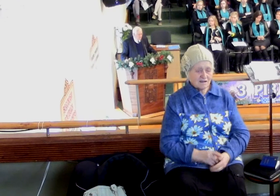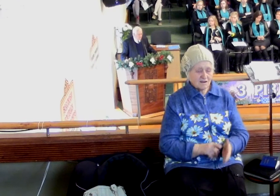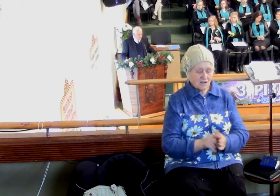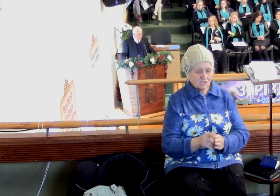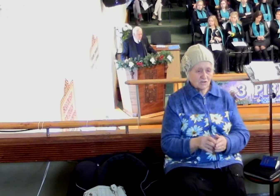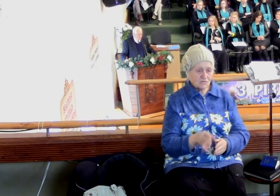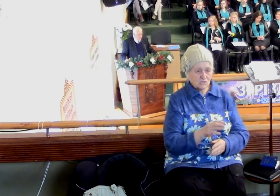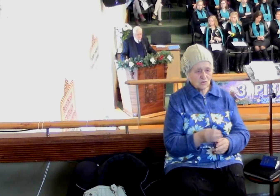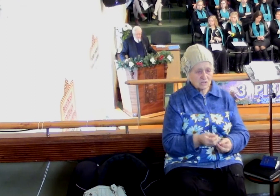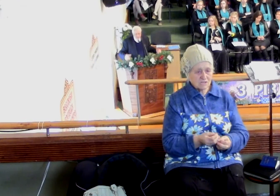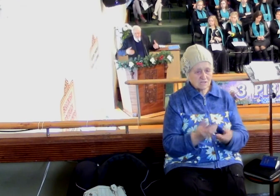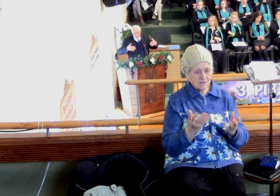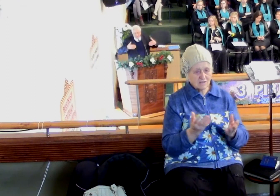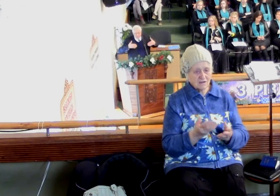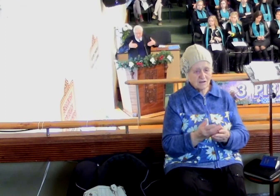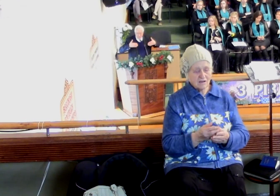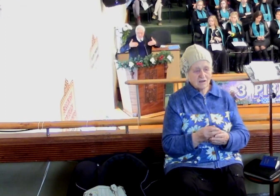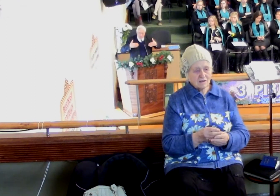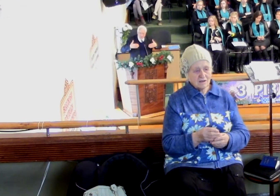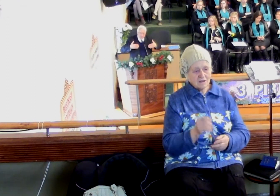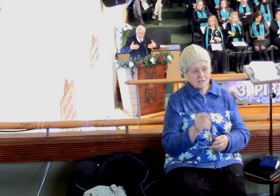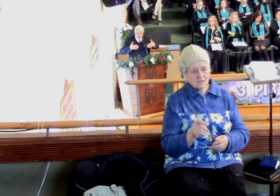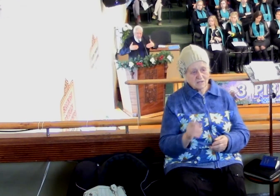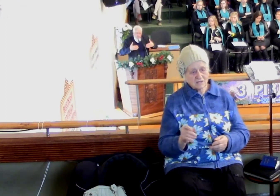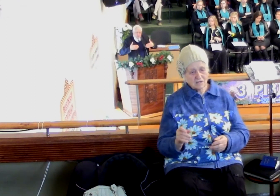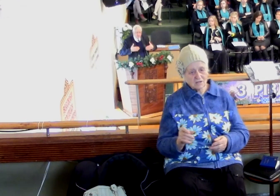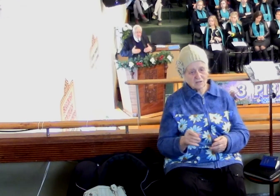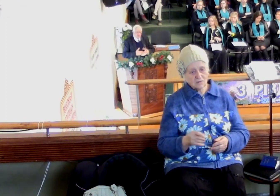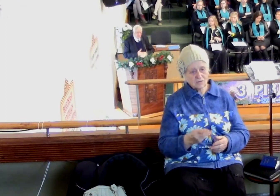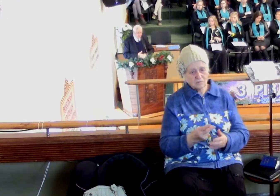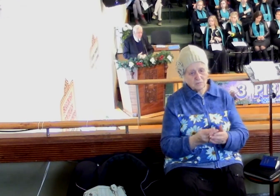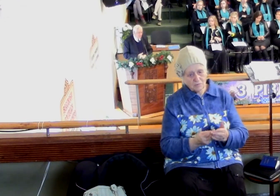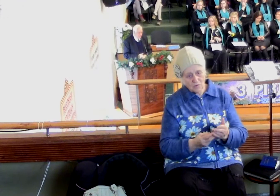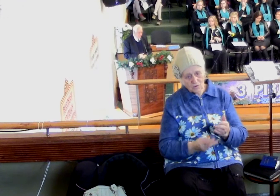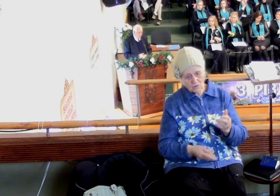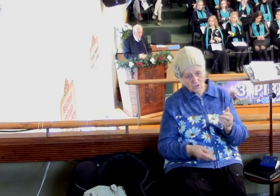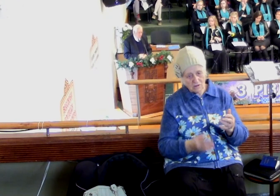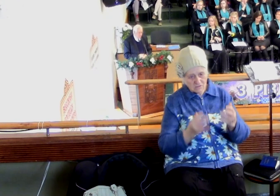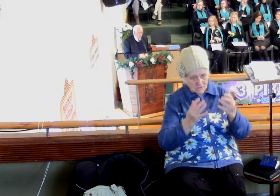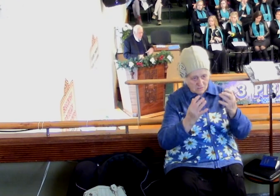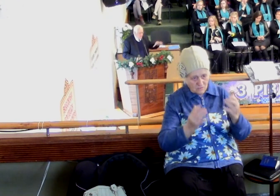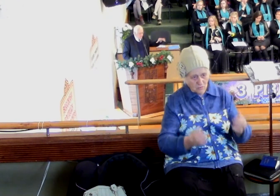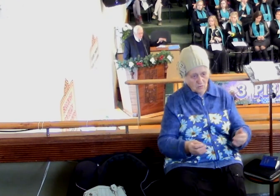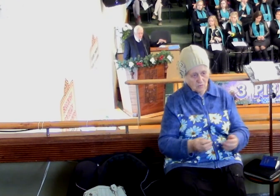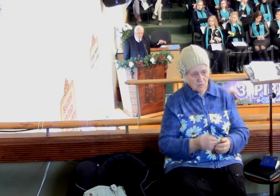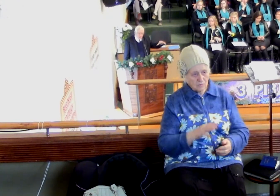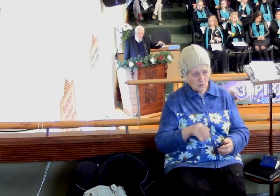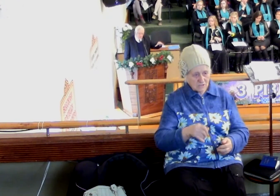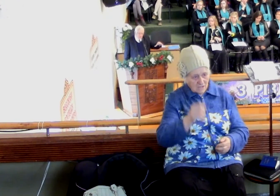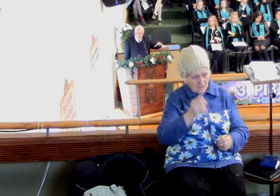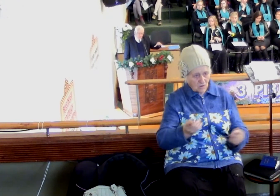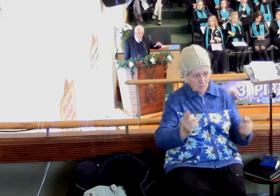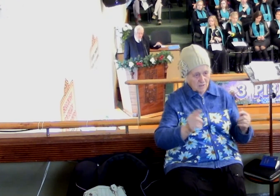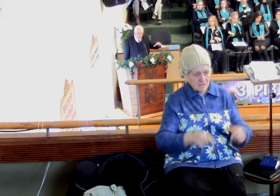Друзья дорогие, человечество погружалось после грехопадения в тьму. Бог избрал